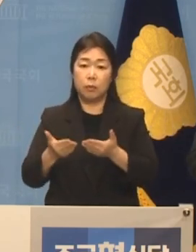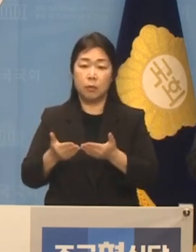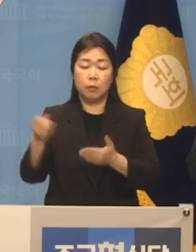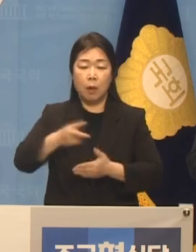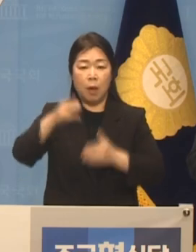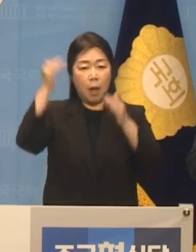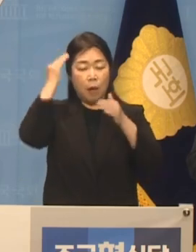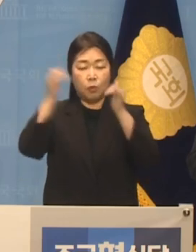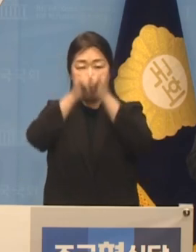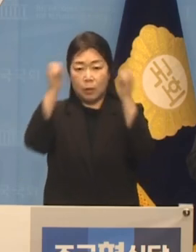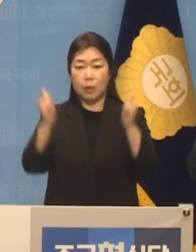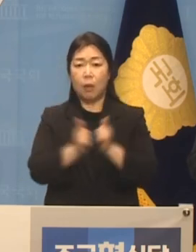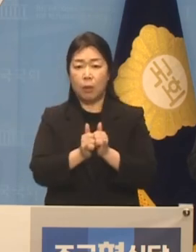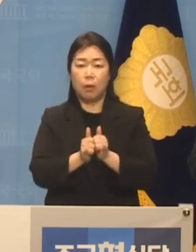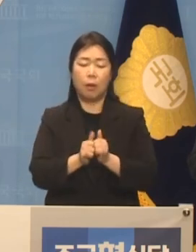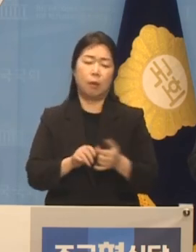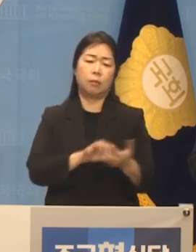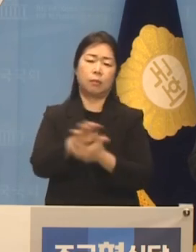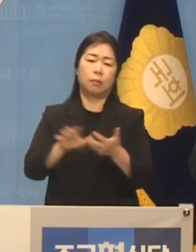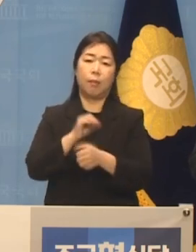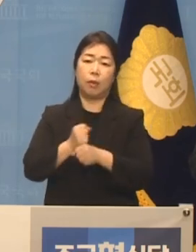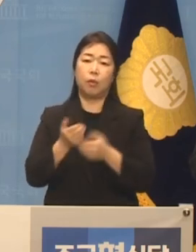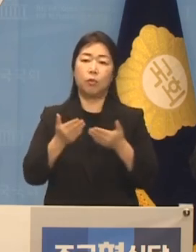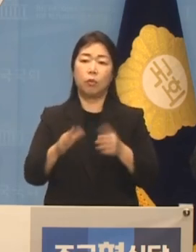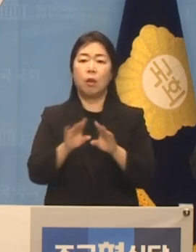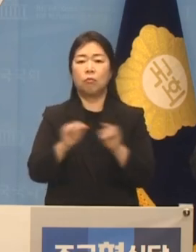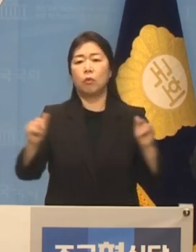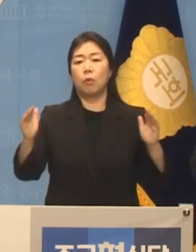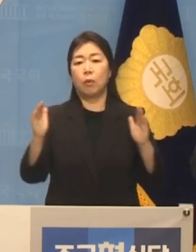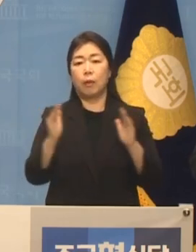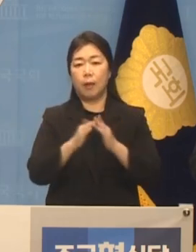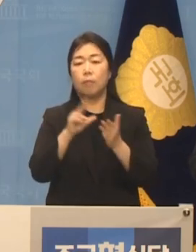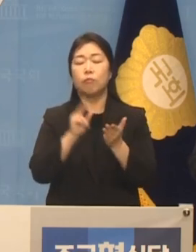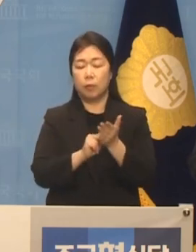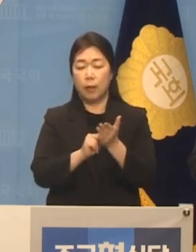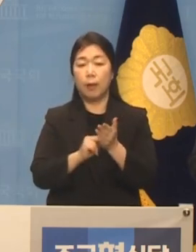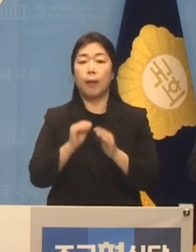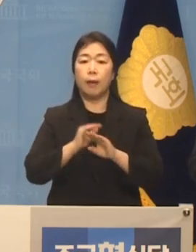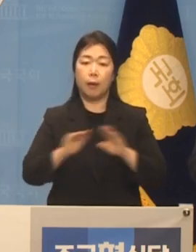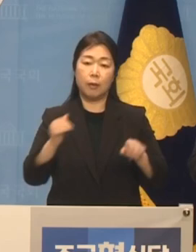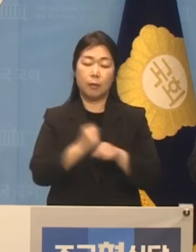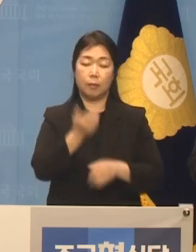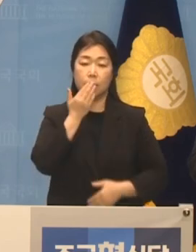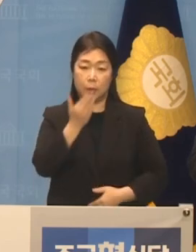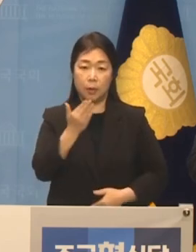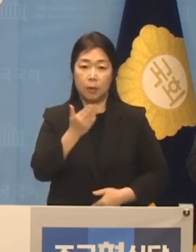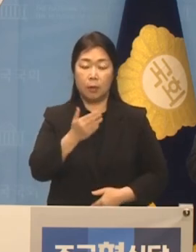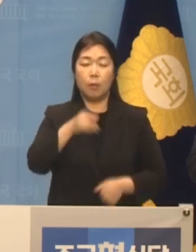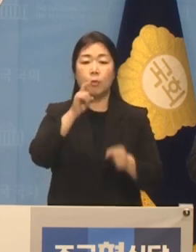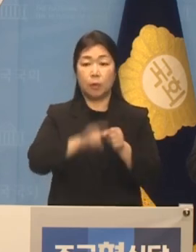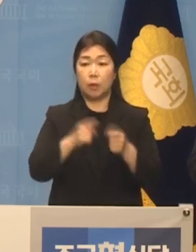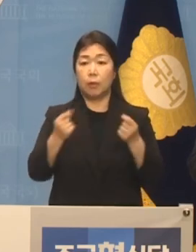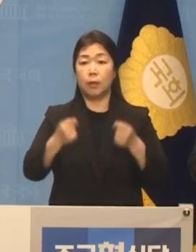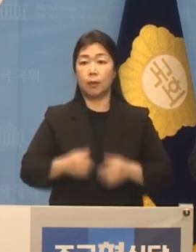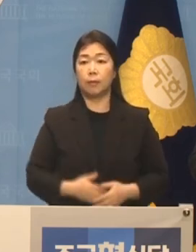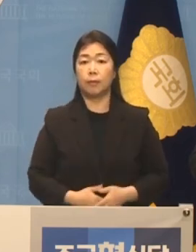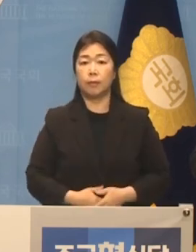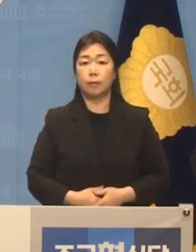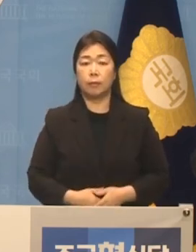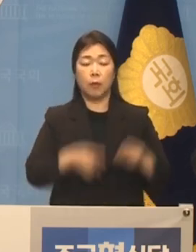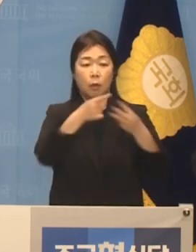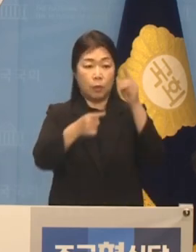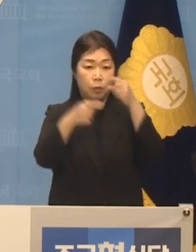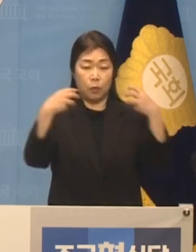만인에 대한 만인의 전쟁 상태로 만든 부동산 문제를 해결하기 위함입니다. 윤석열